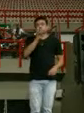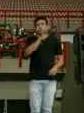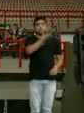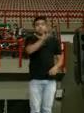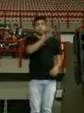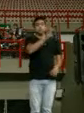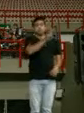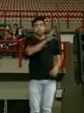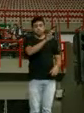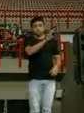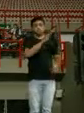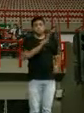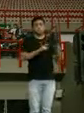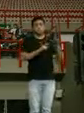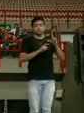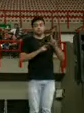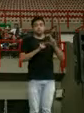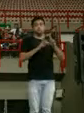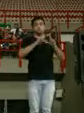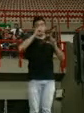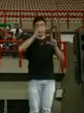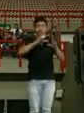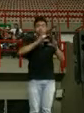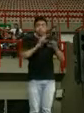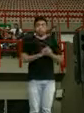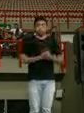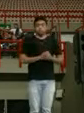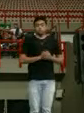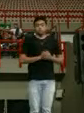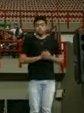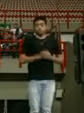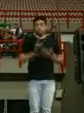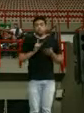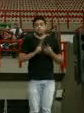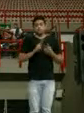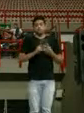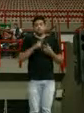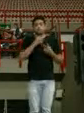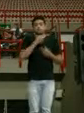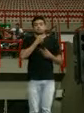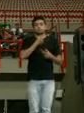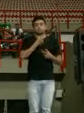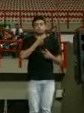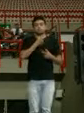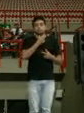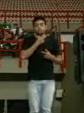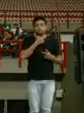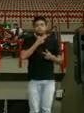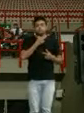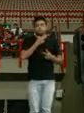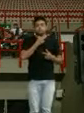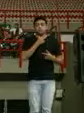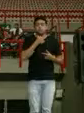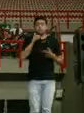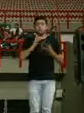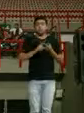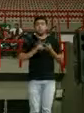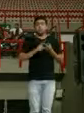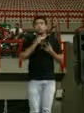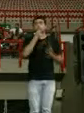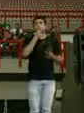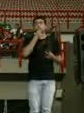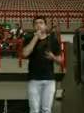grave, o L dele é alto, beleza? E a densidade da corda? A densidade das cordas vocais.